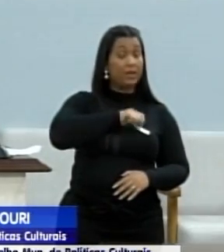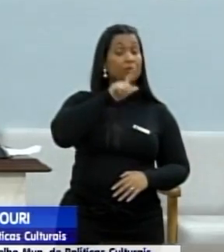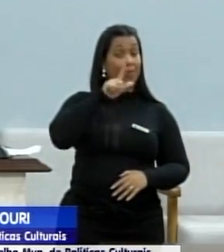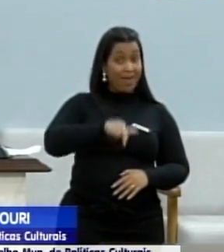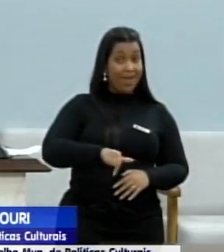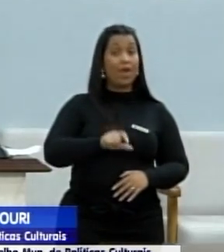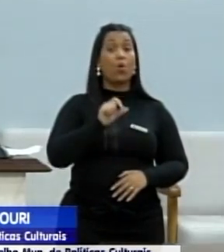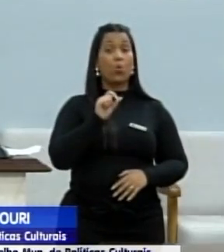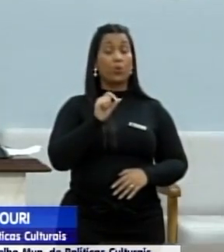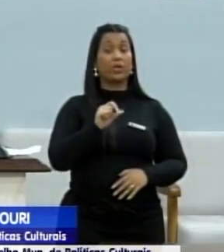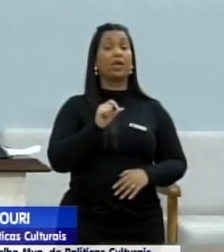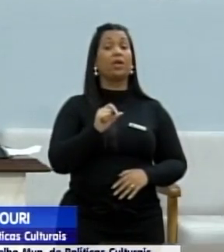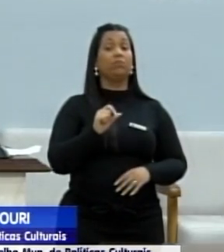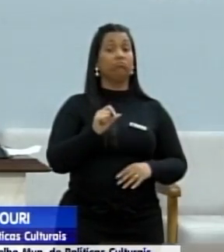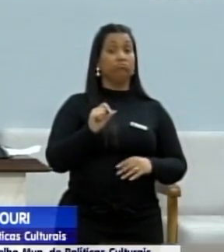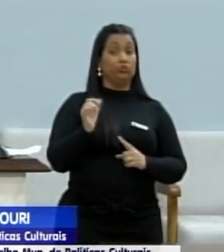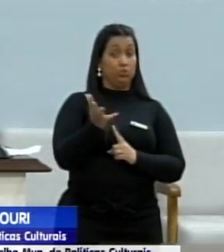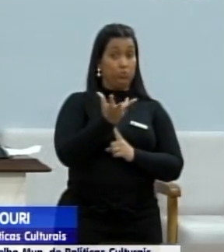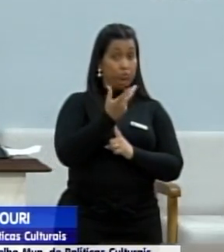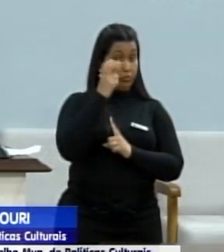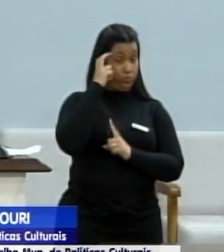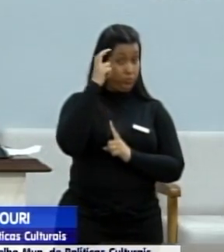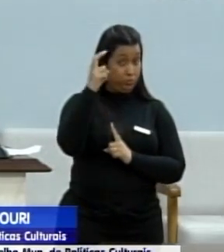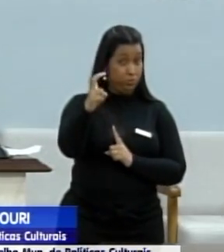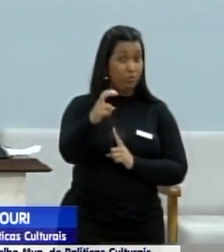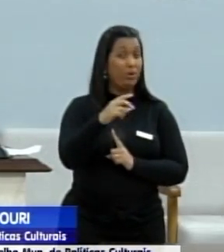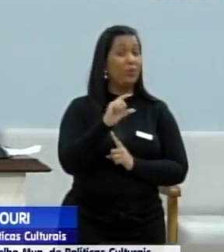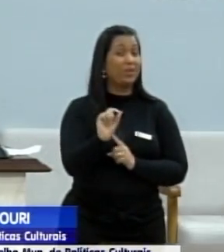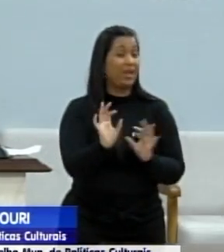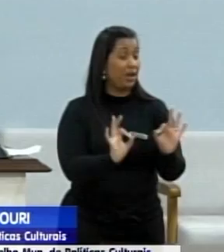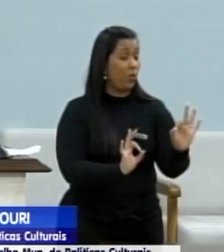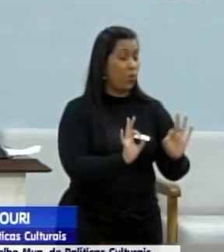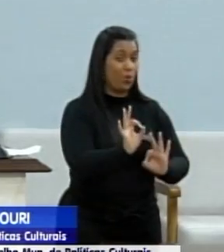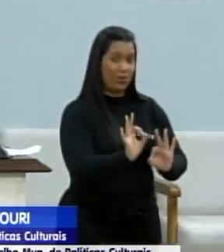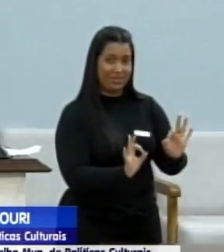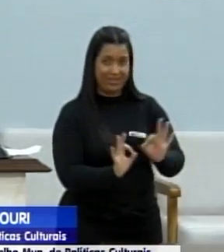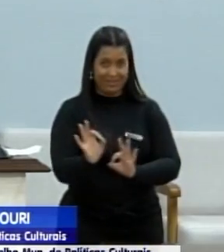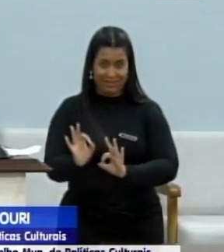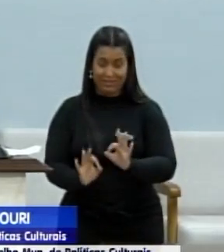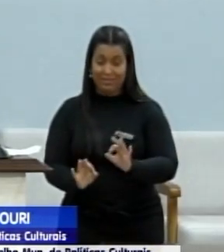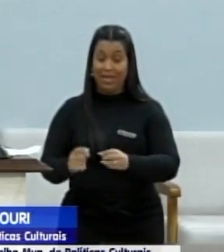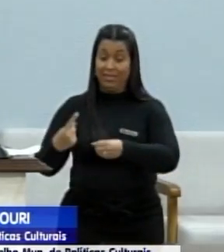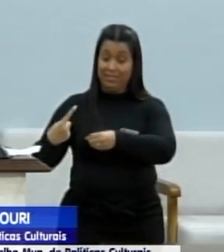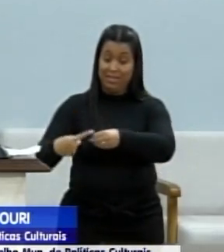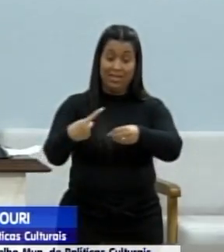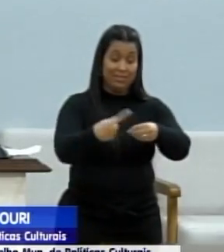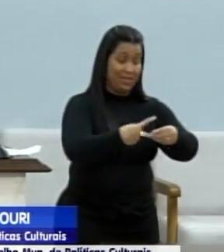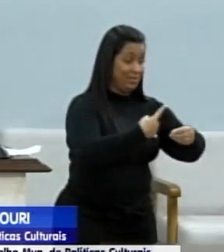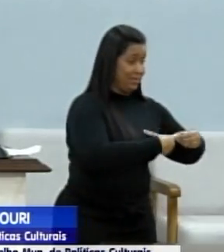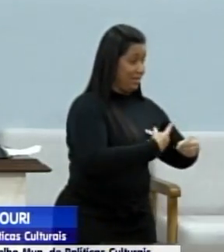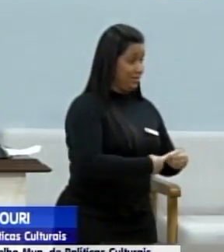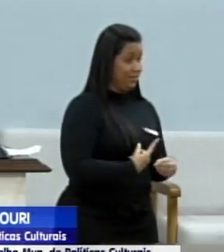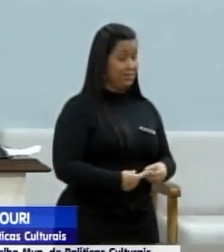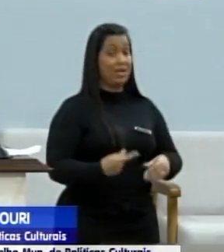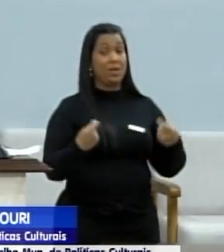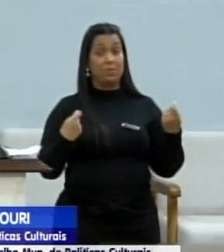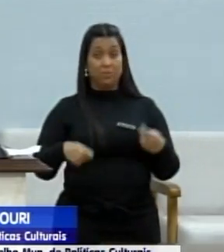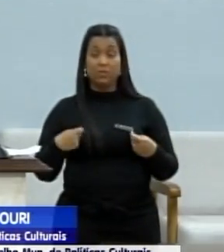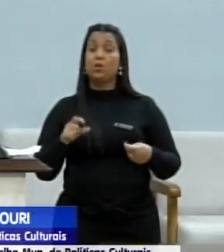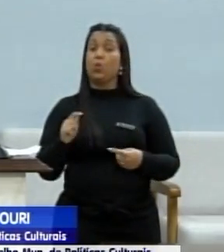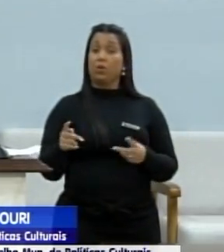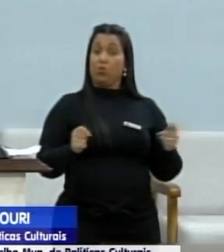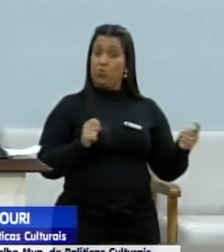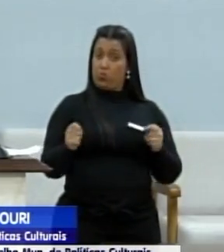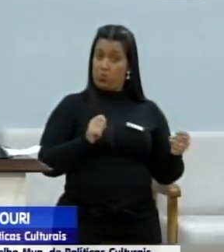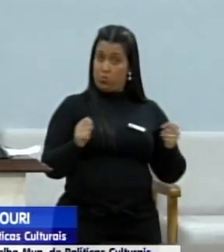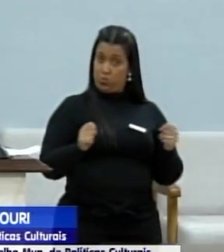Sistema Nacional de Cultura, que é um sistema que ele organiza, né, que cada cidade que assina tem que ter um órgão gestor da cultura, em Rio